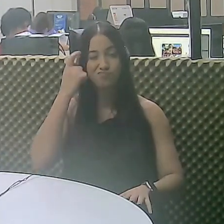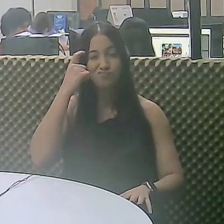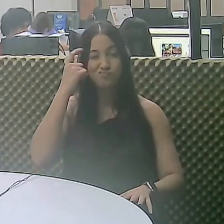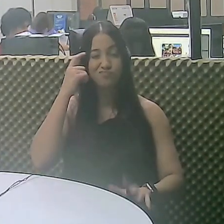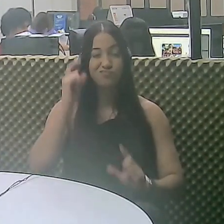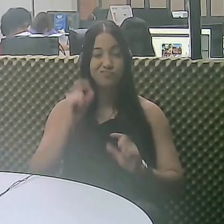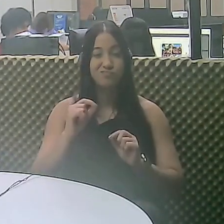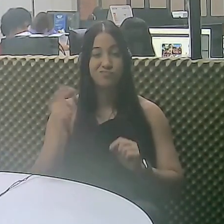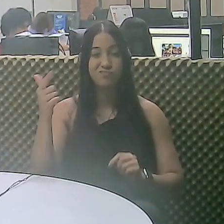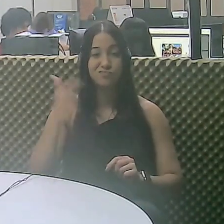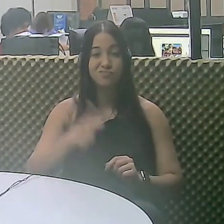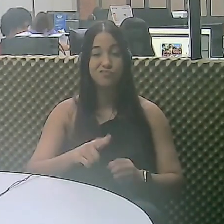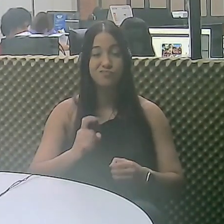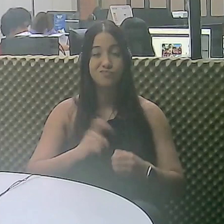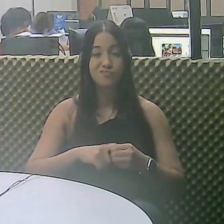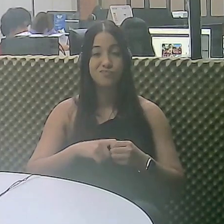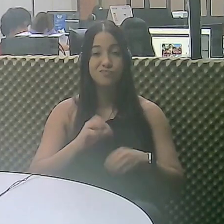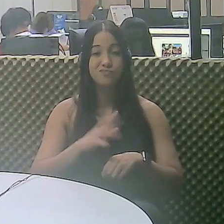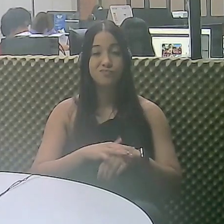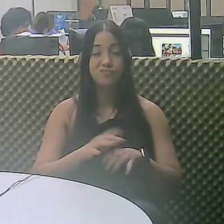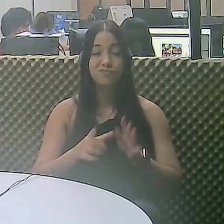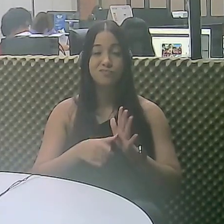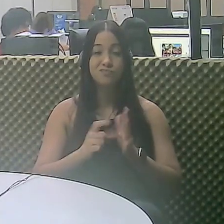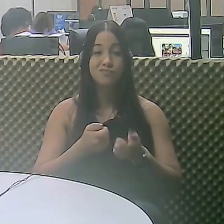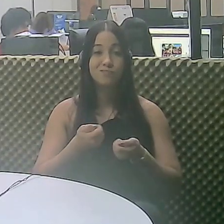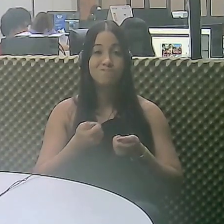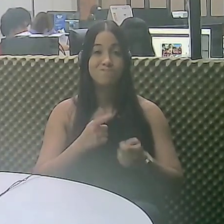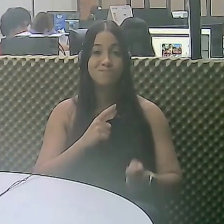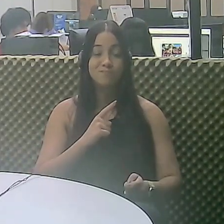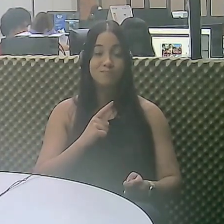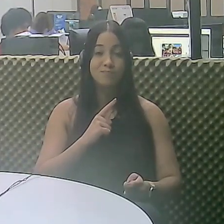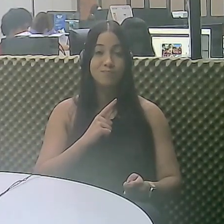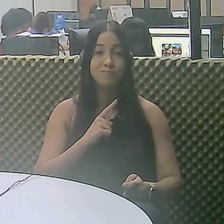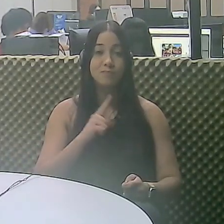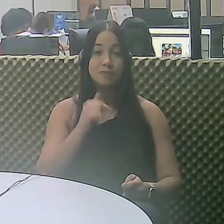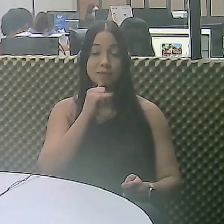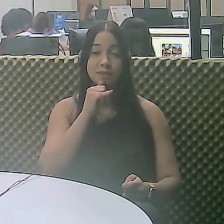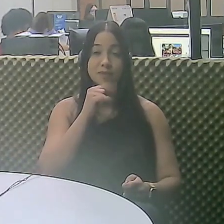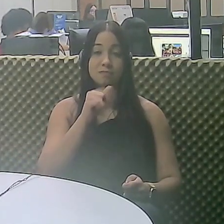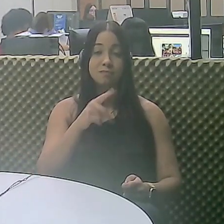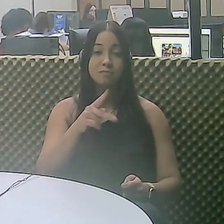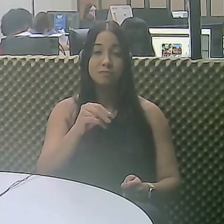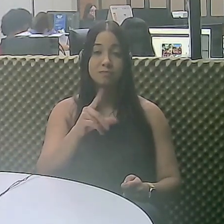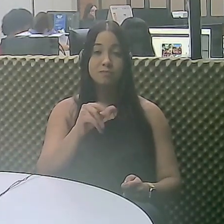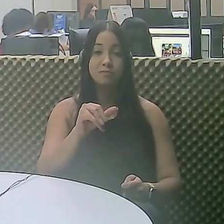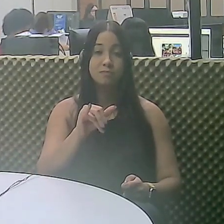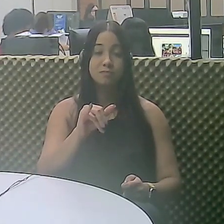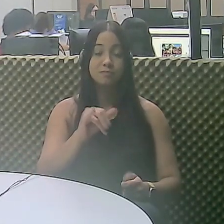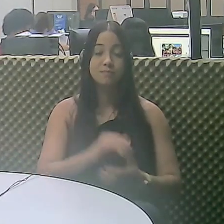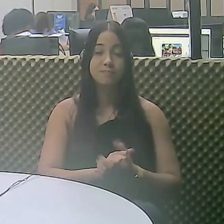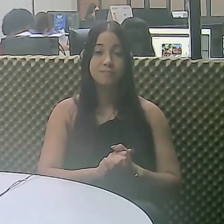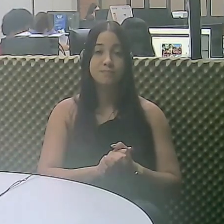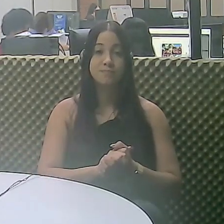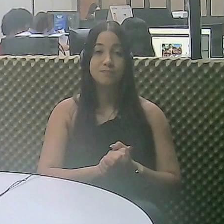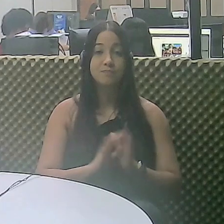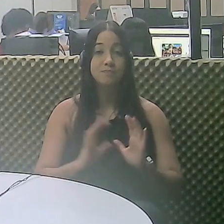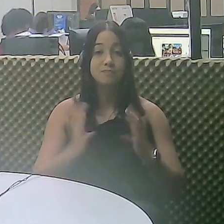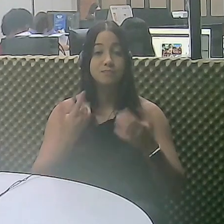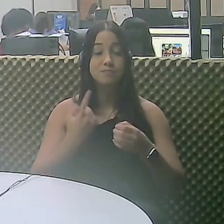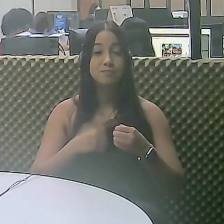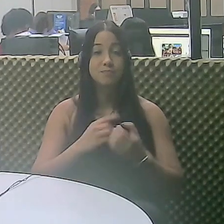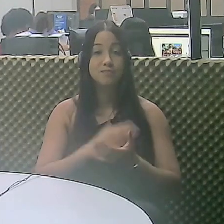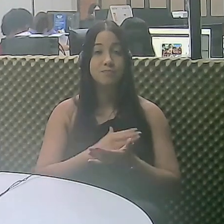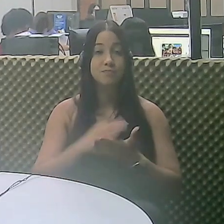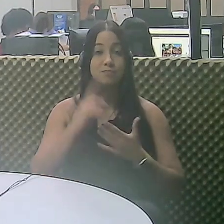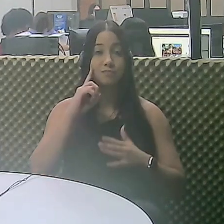ao reaparecimento de doenças antes consideradas controladas como é o caso da poliomelite a campanha na cidade começou